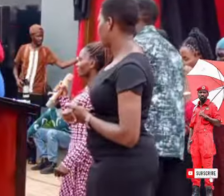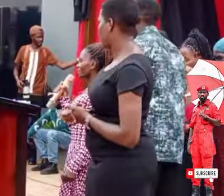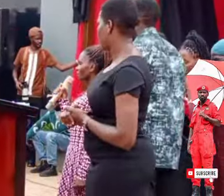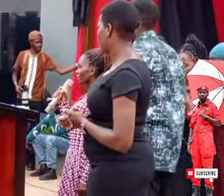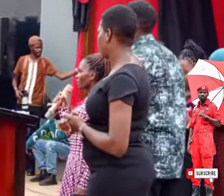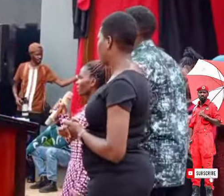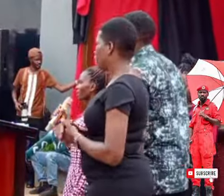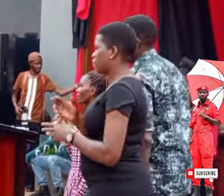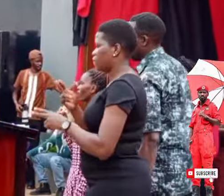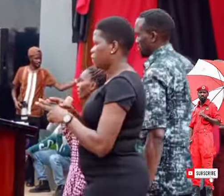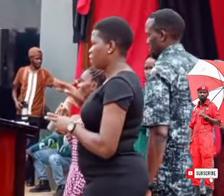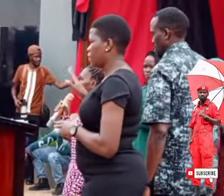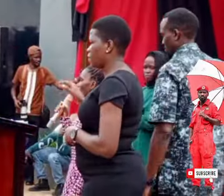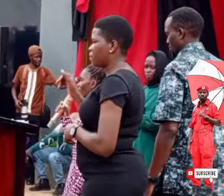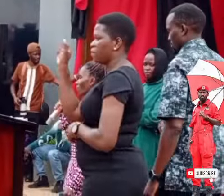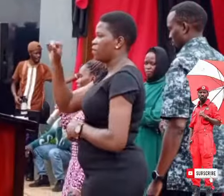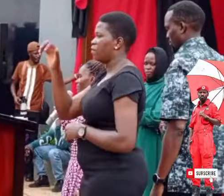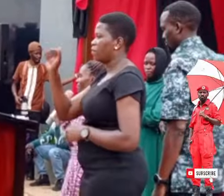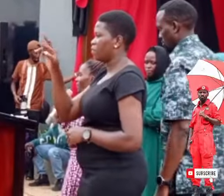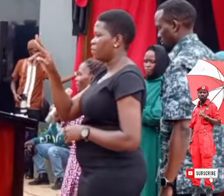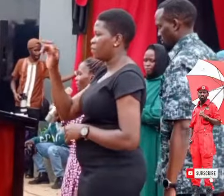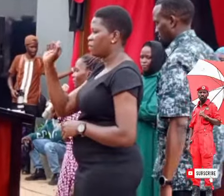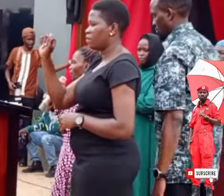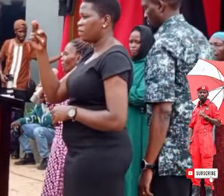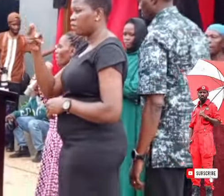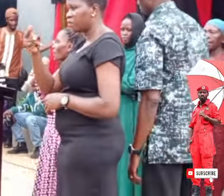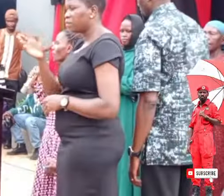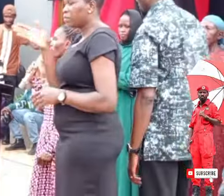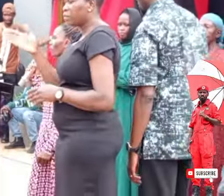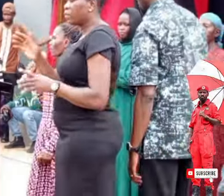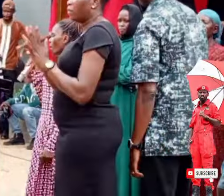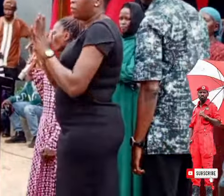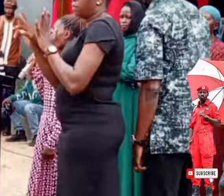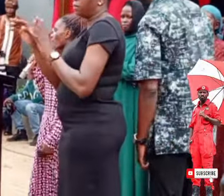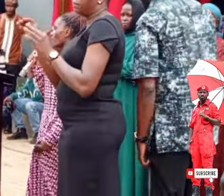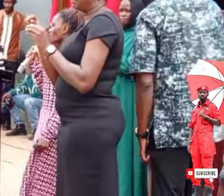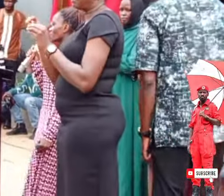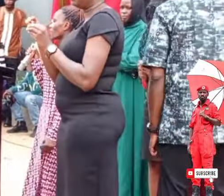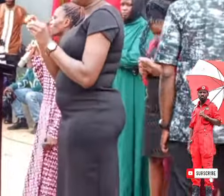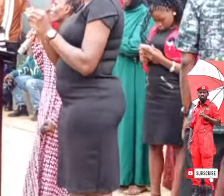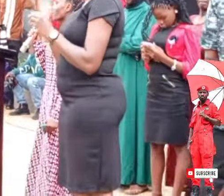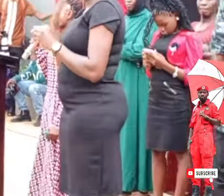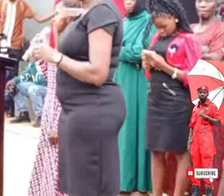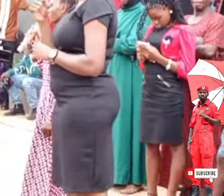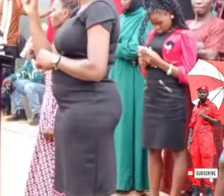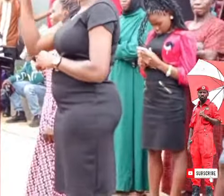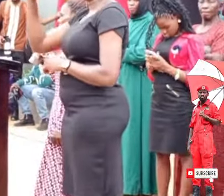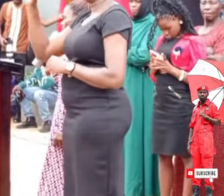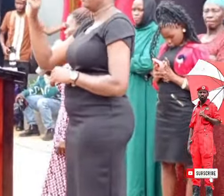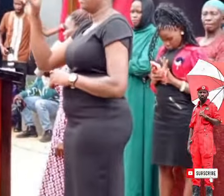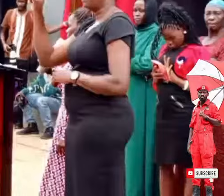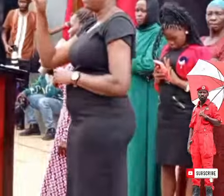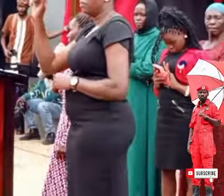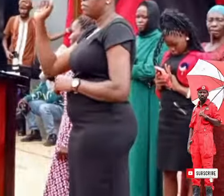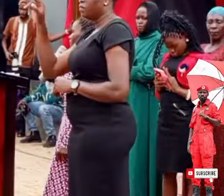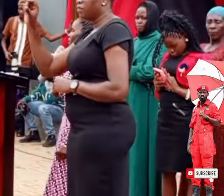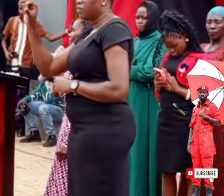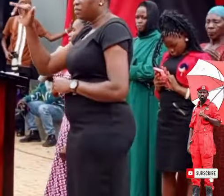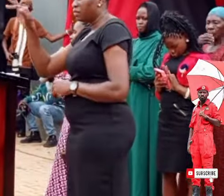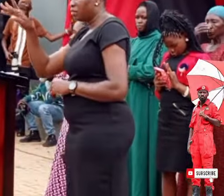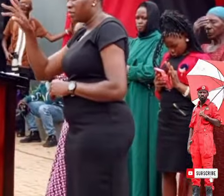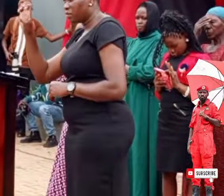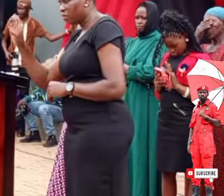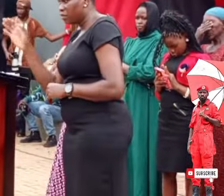barakatuh. Amanya ganeze na kadesana. Niwe na kurese na gire juma. Mwaku wa masasi wali katale chiba